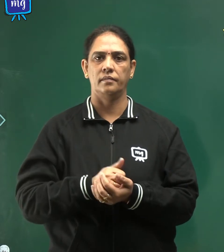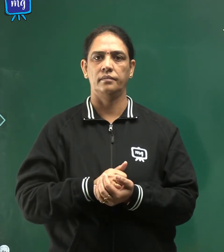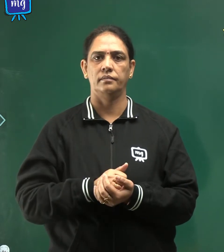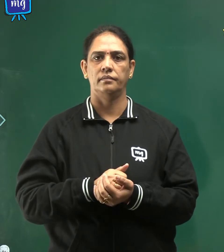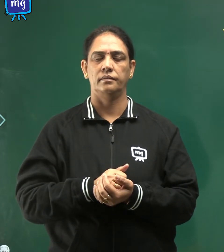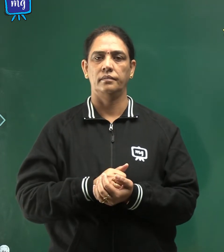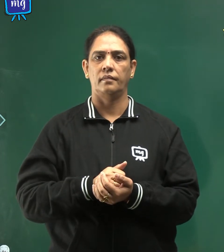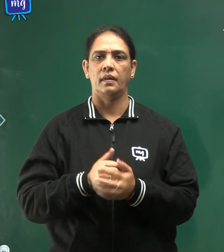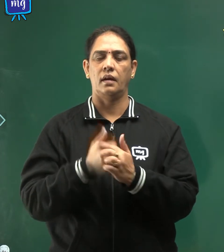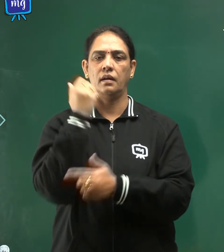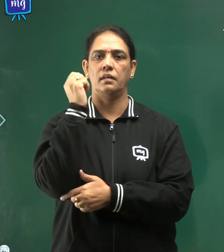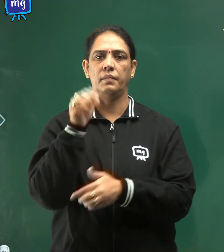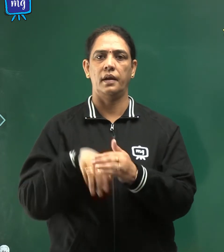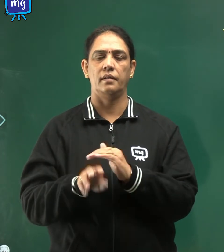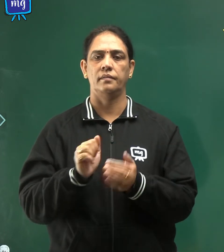अंत में